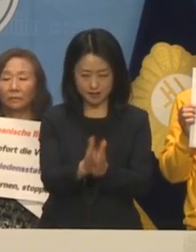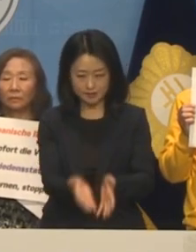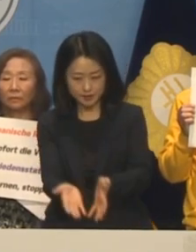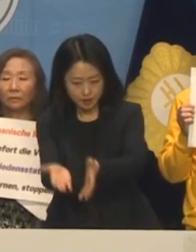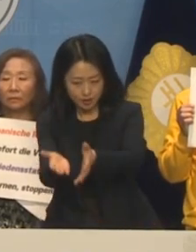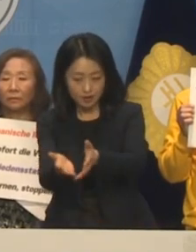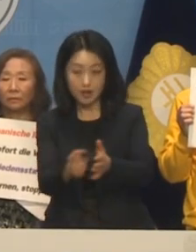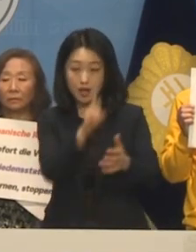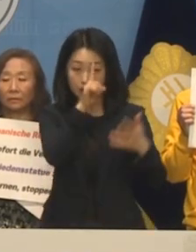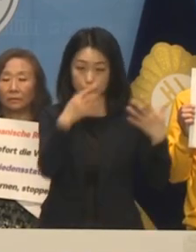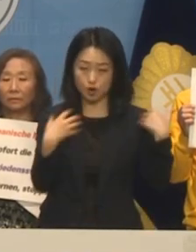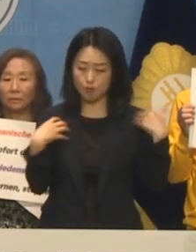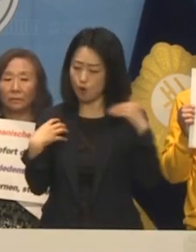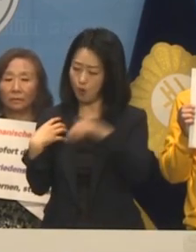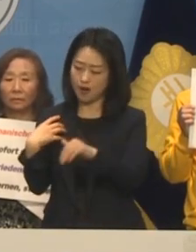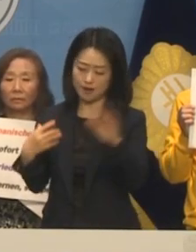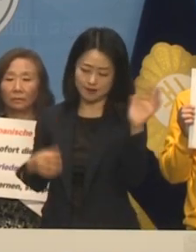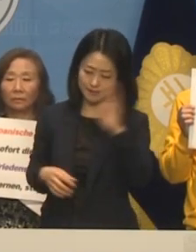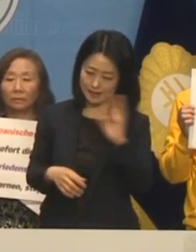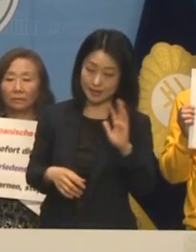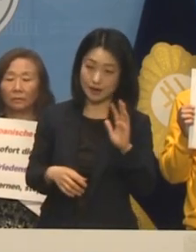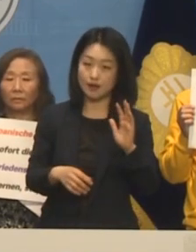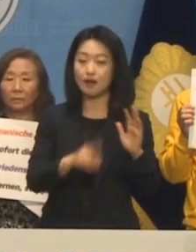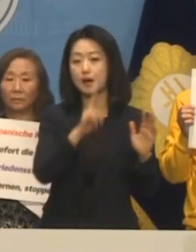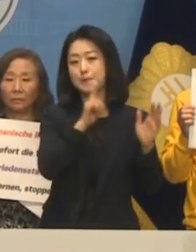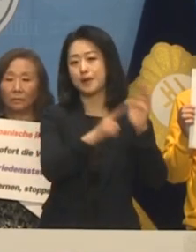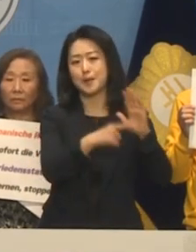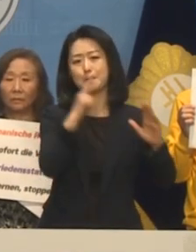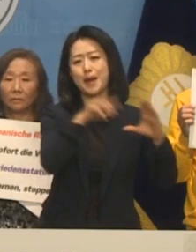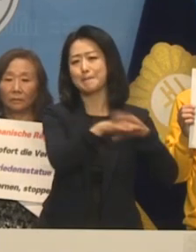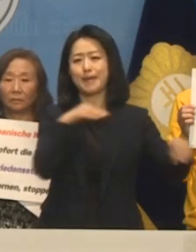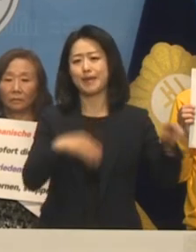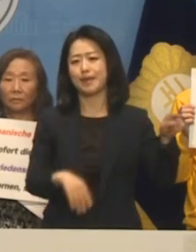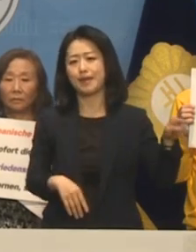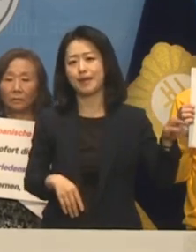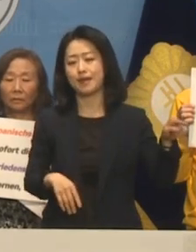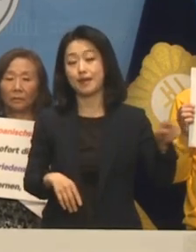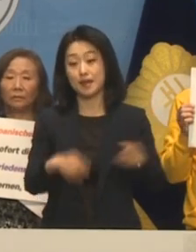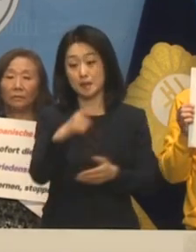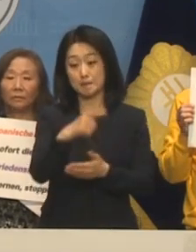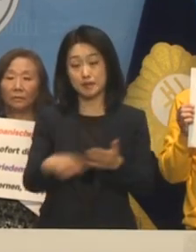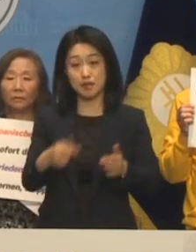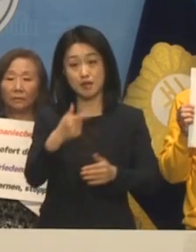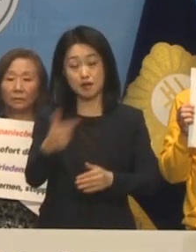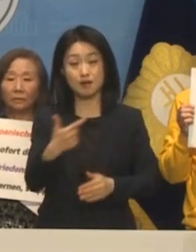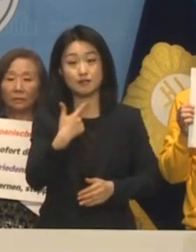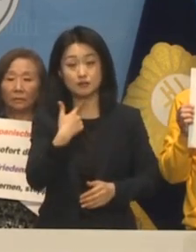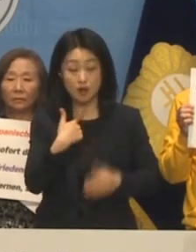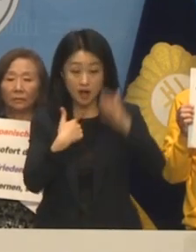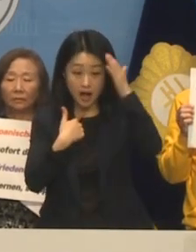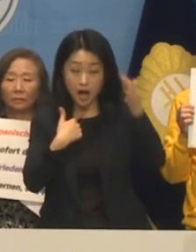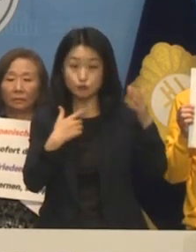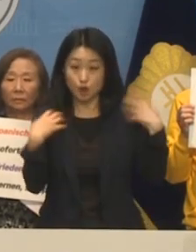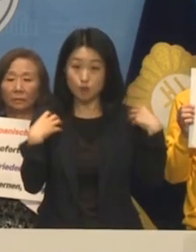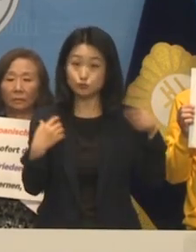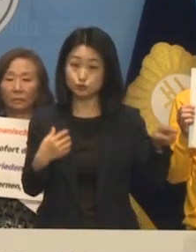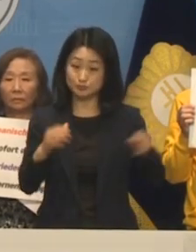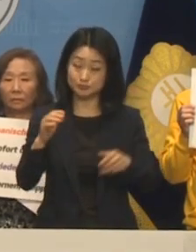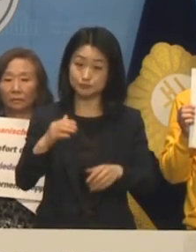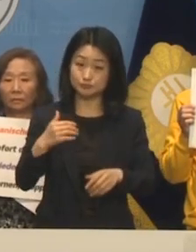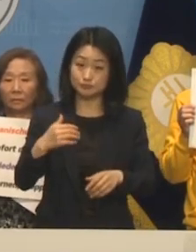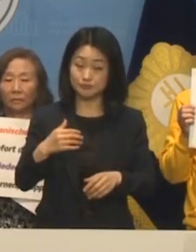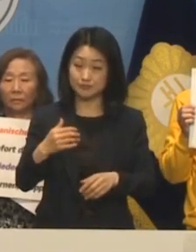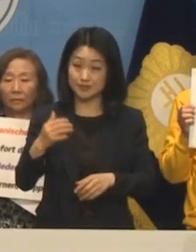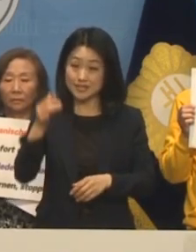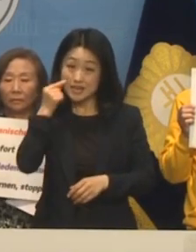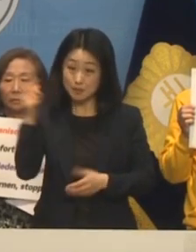하는 발뺌을 계속하고 있습니다. 이것은 가장 피해자를 많이 낳았던 한국 정부로서 그